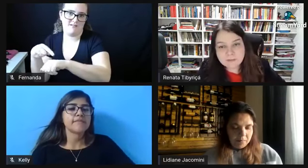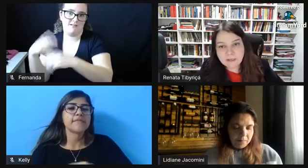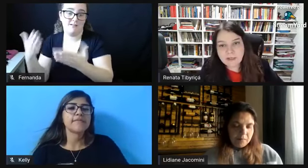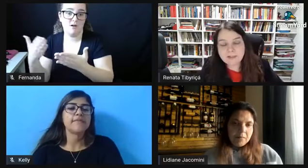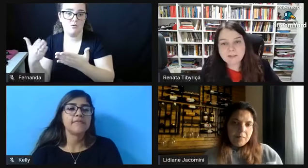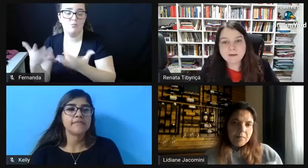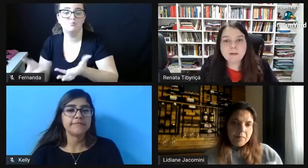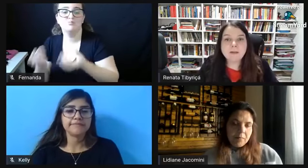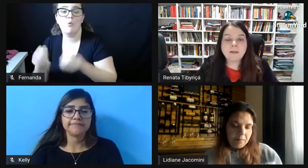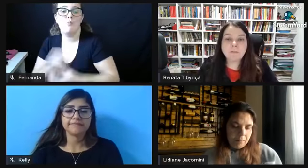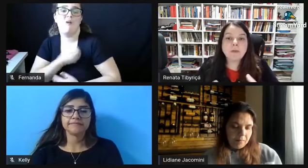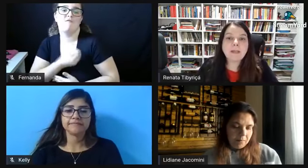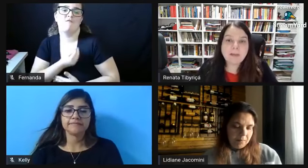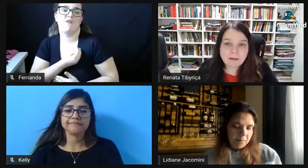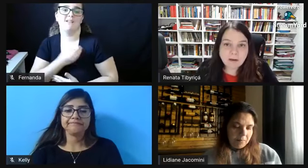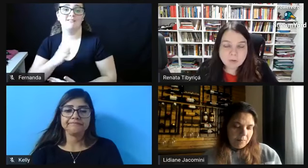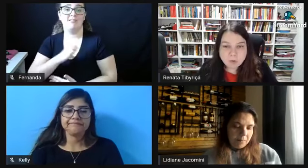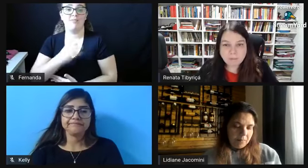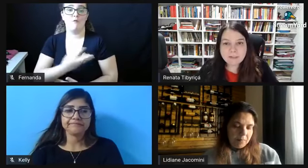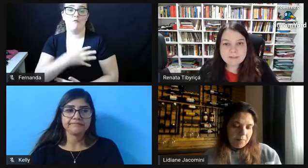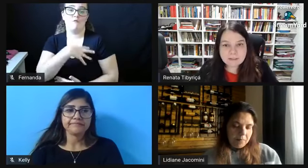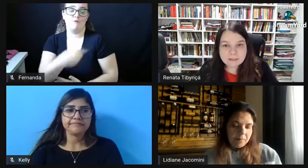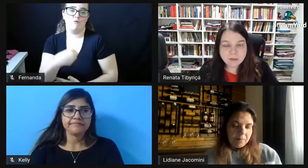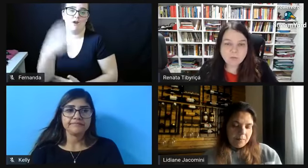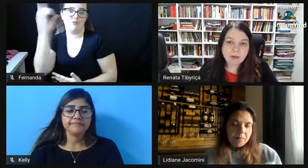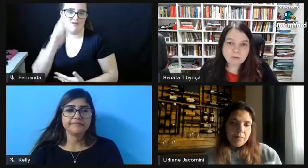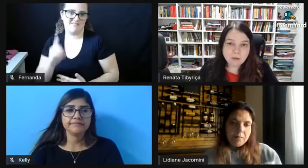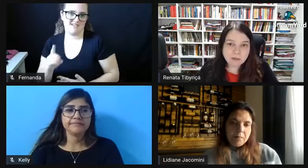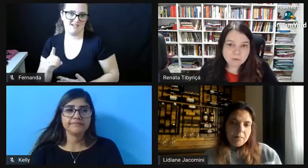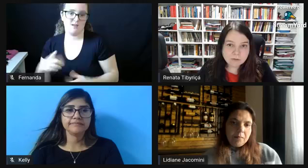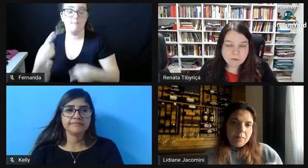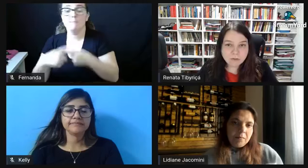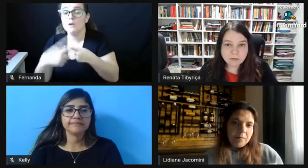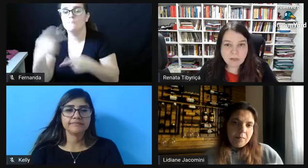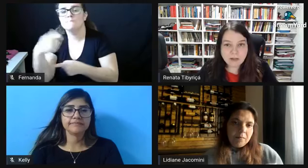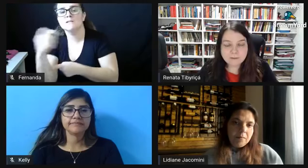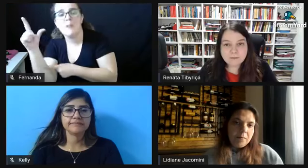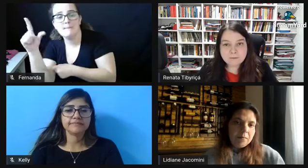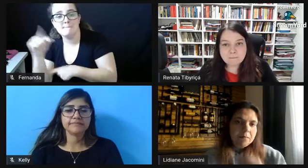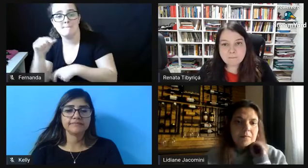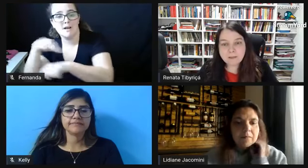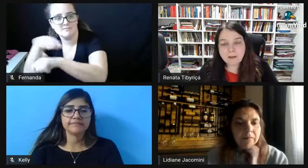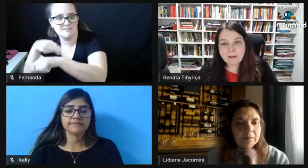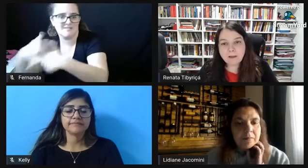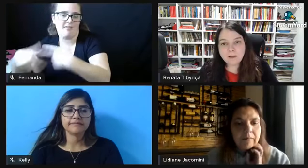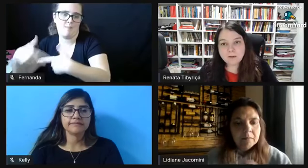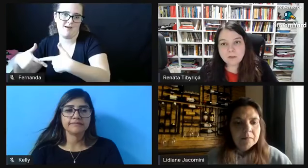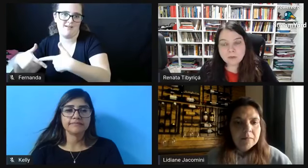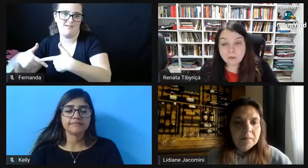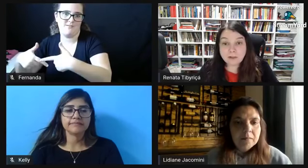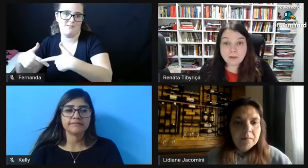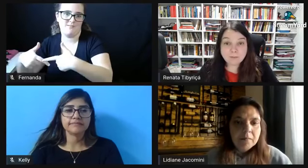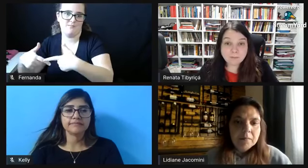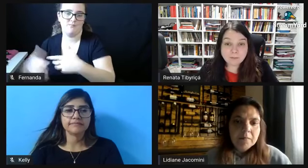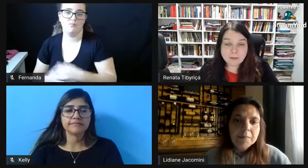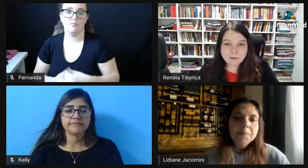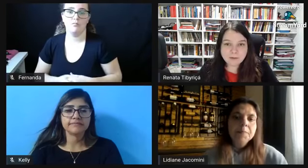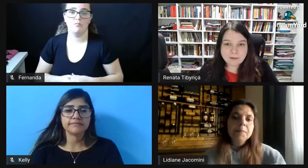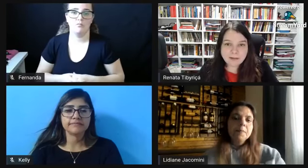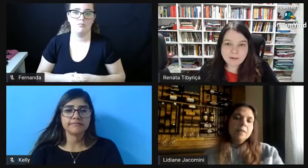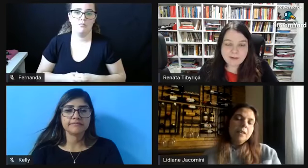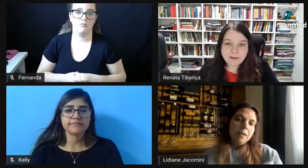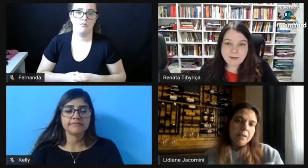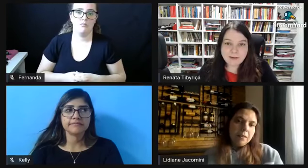com deficiência e por que a pessoa precisa, de fato, da redução da jornada. Só que